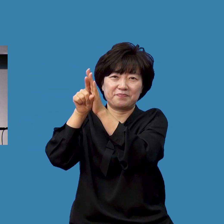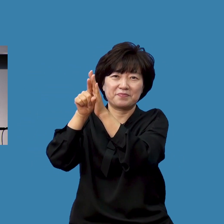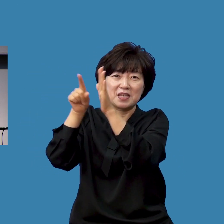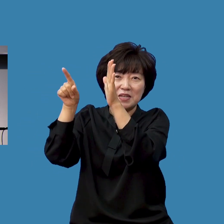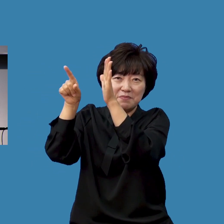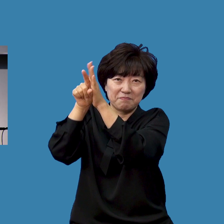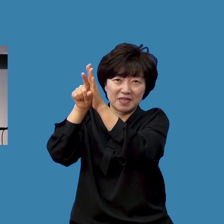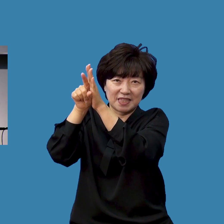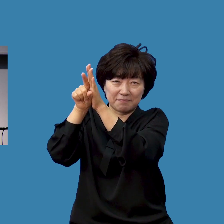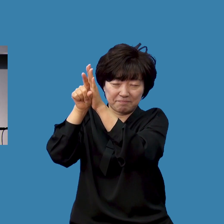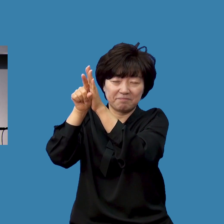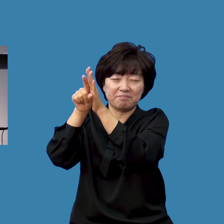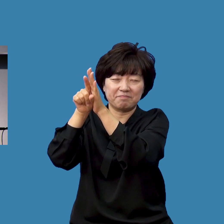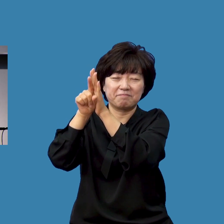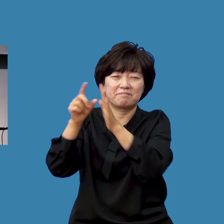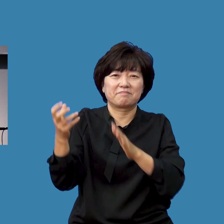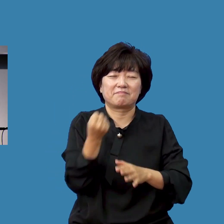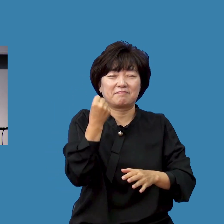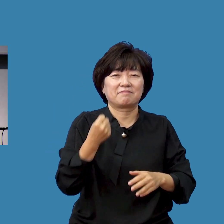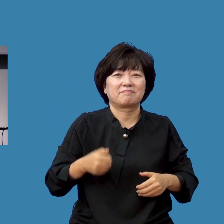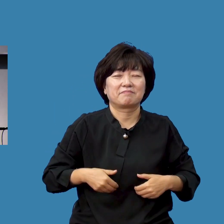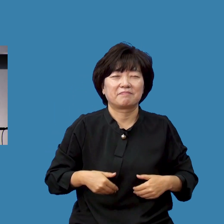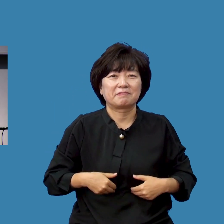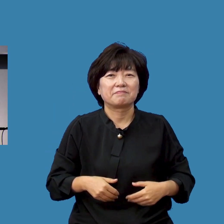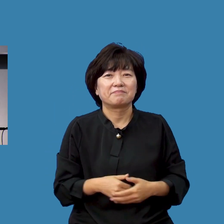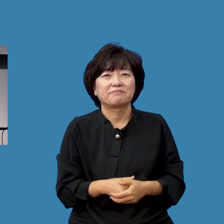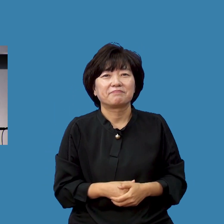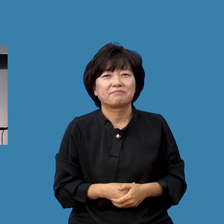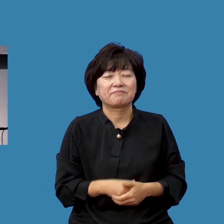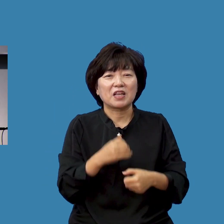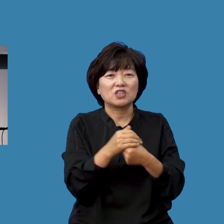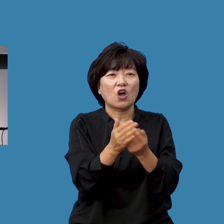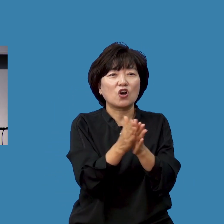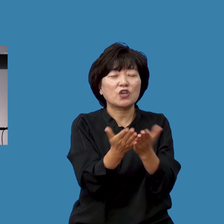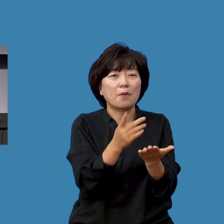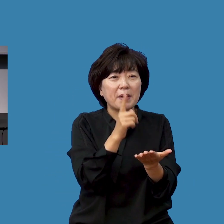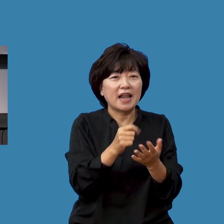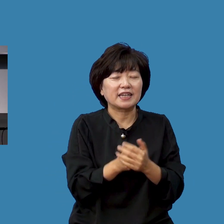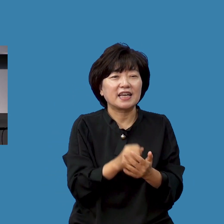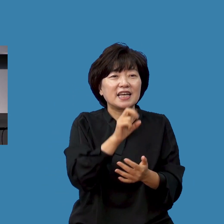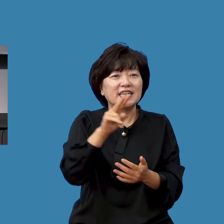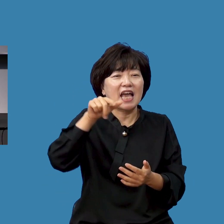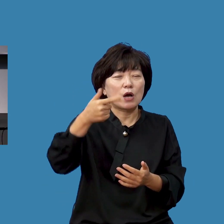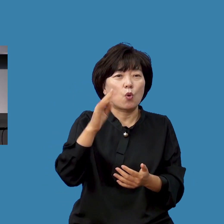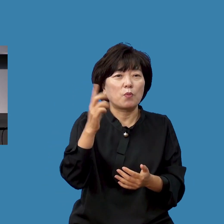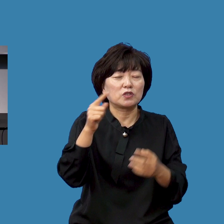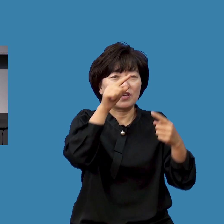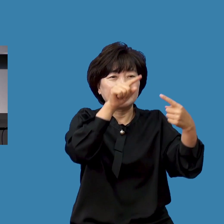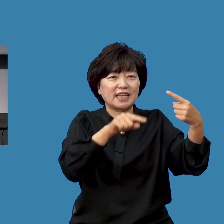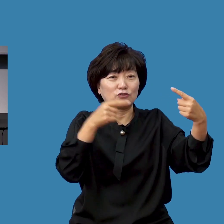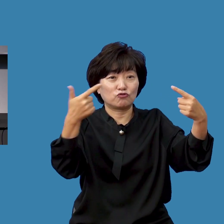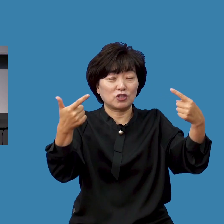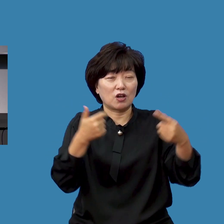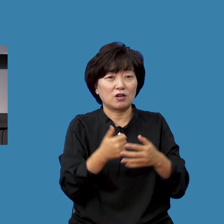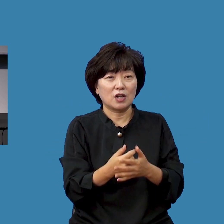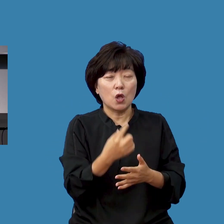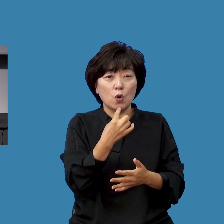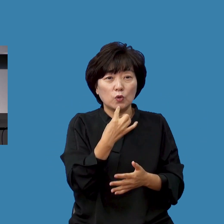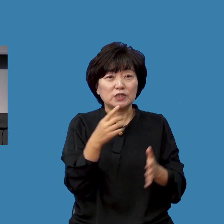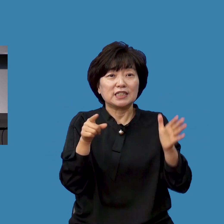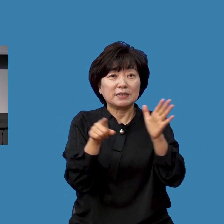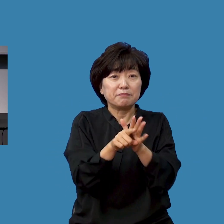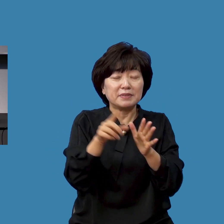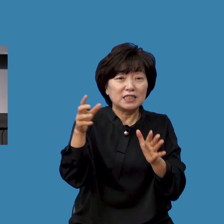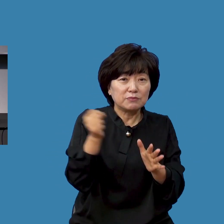믿음이 있어야 심은 것의 열매를 거둘 수 있는 줄 믿습니다. 그래서 성경은 이렇게 얘기합니다. 야고보서 1장 6절